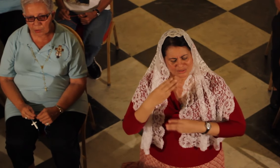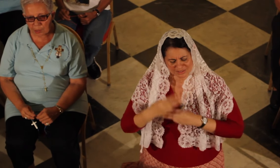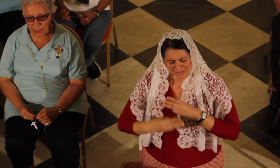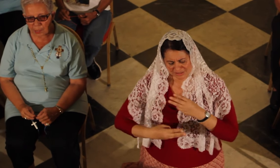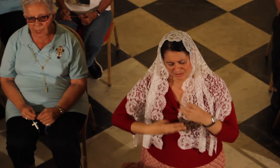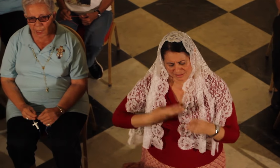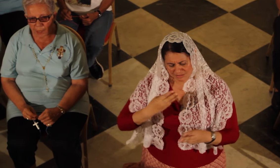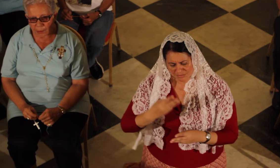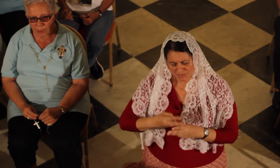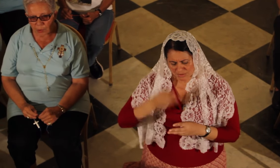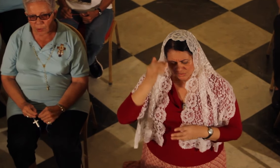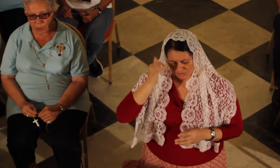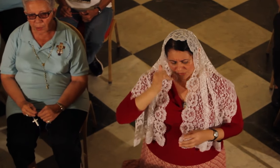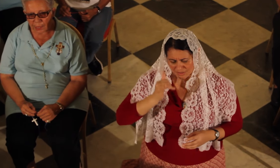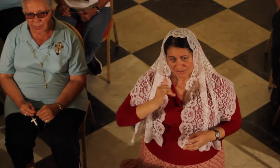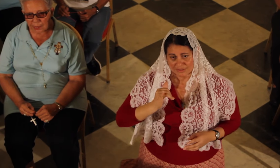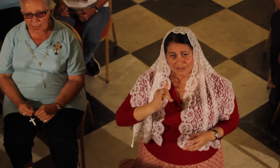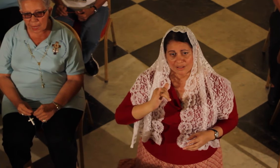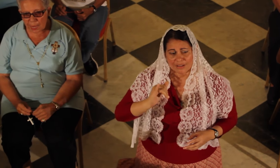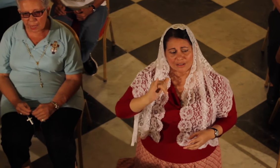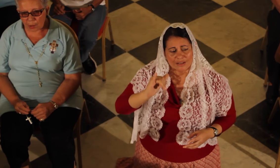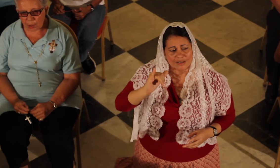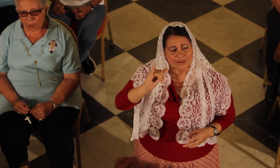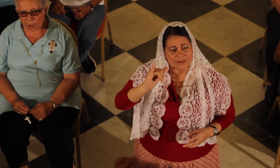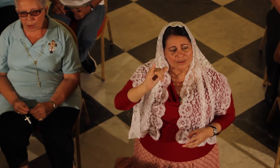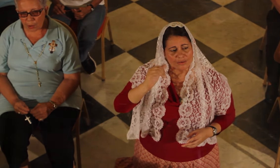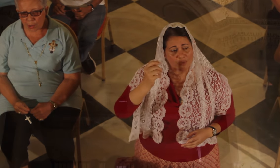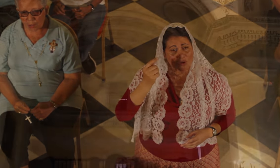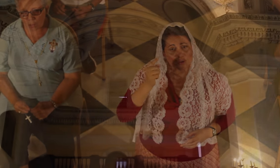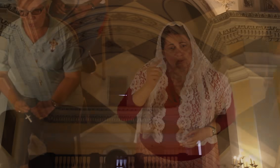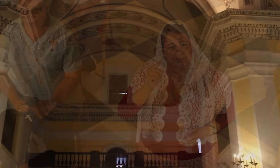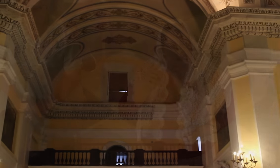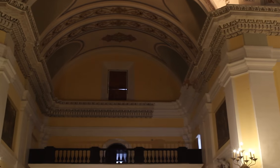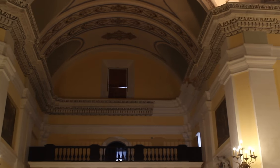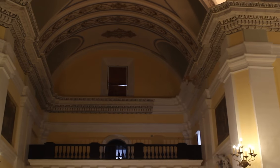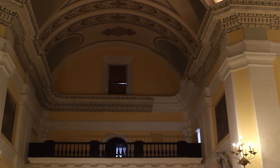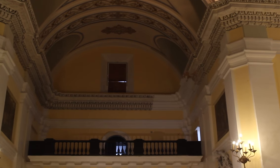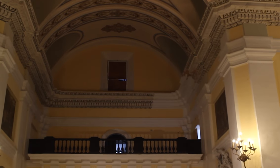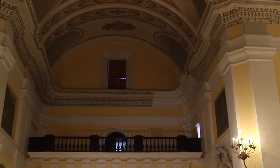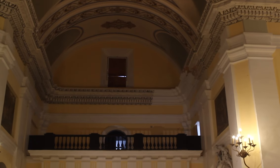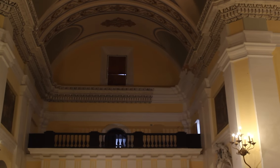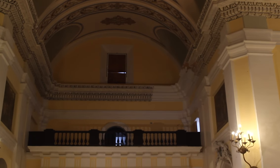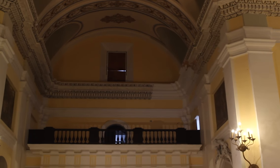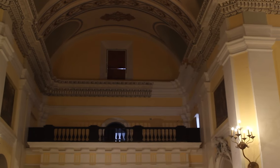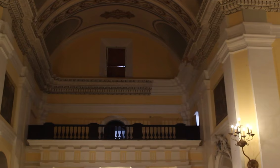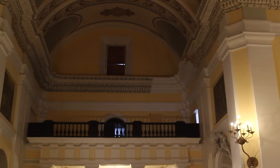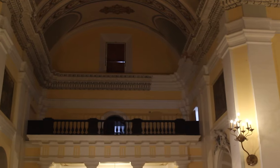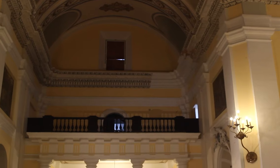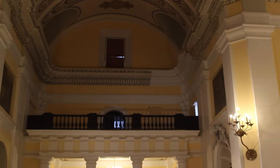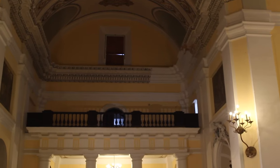y del mundo entero. Por su